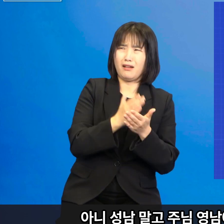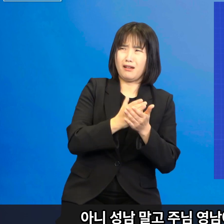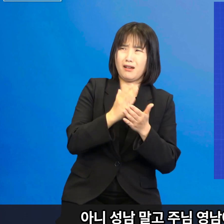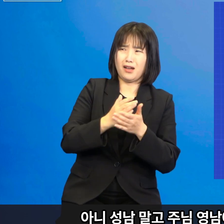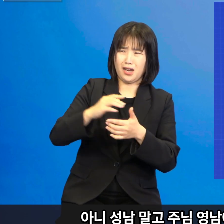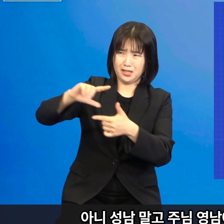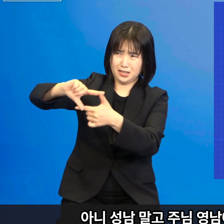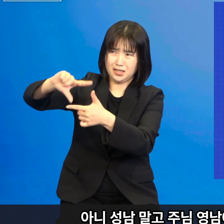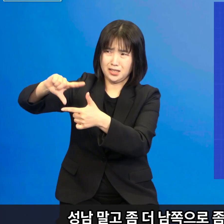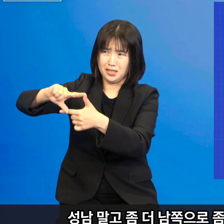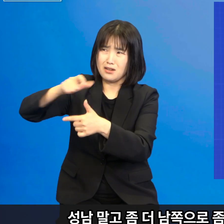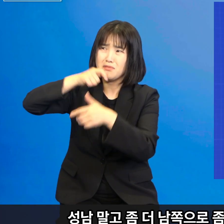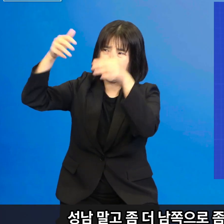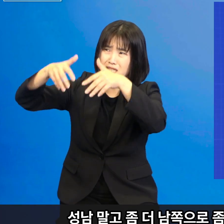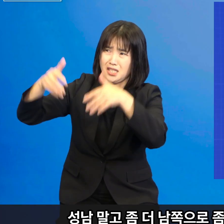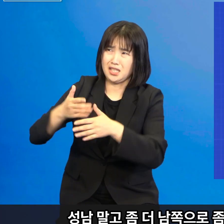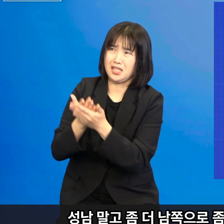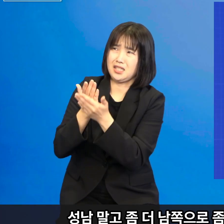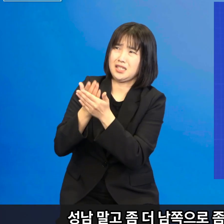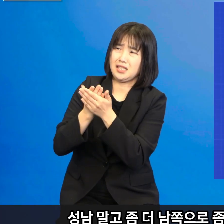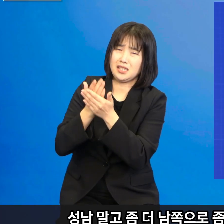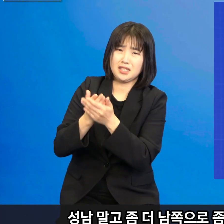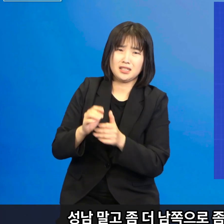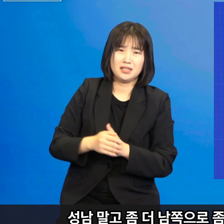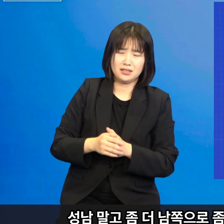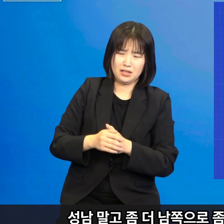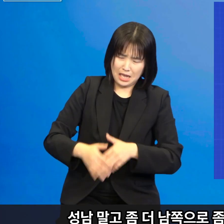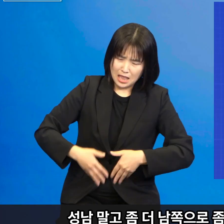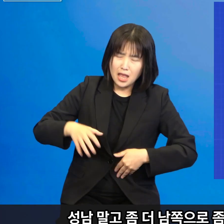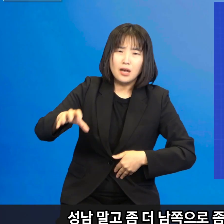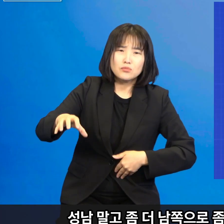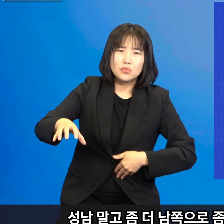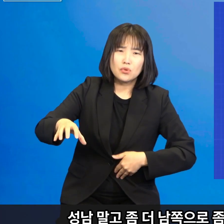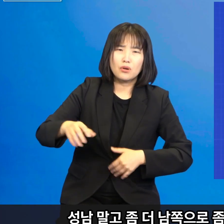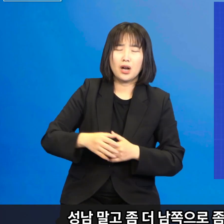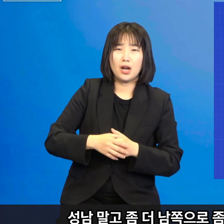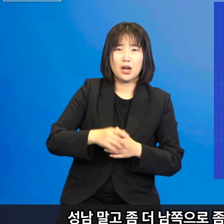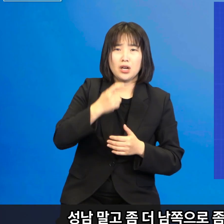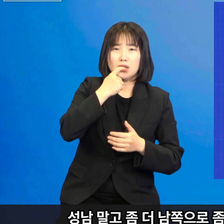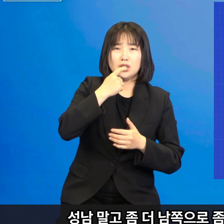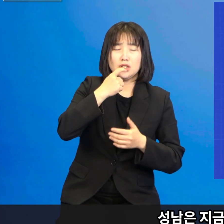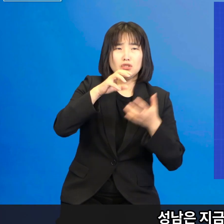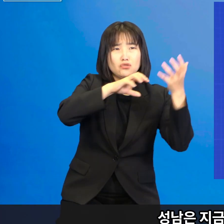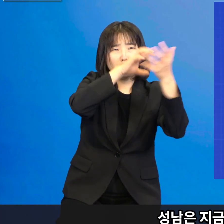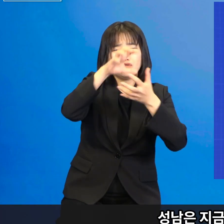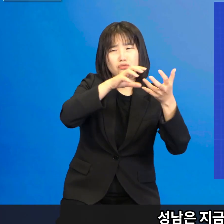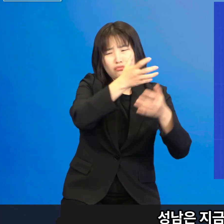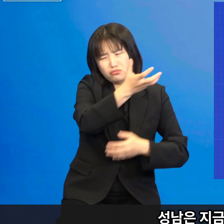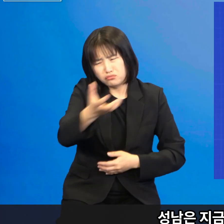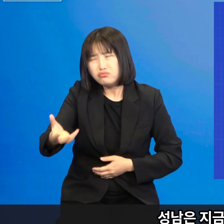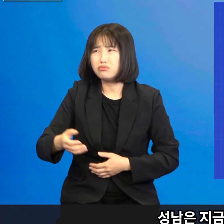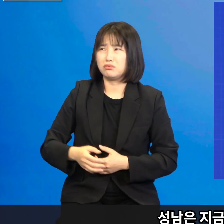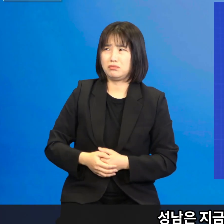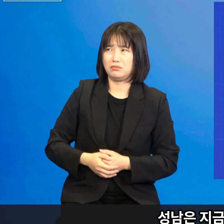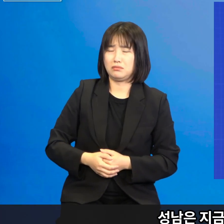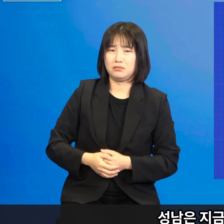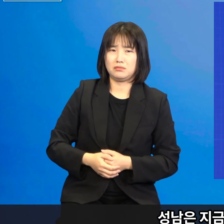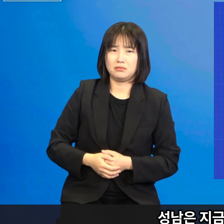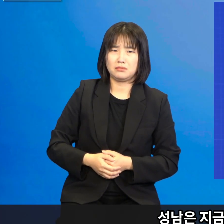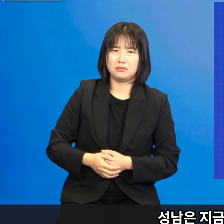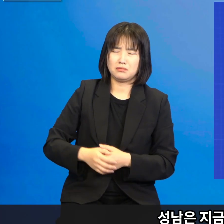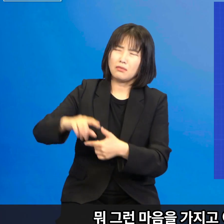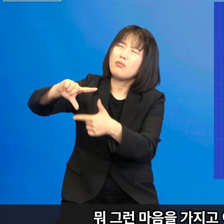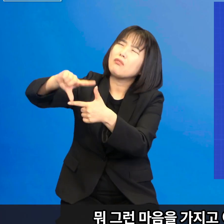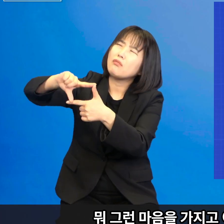내려야 된다. 영남에. 성남 말고 좀 더 남쪽으로 좀 비구름 좀 성남 필요 없어요. 성남은 지금 영남